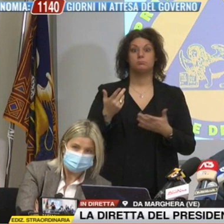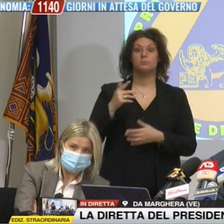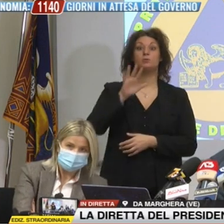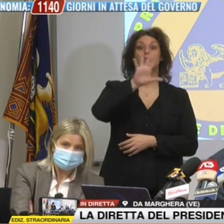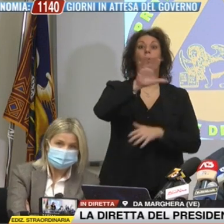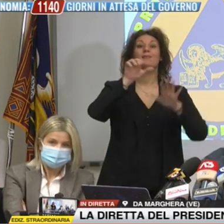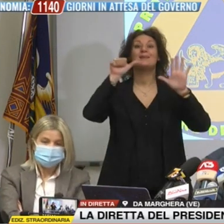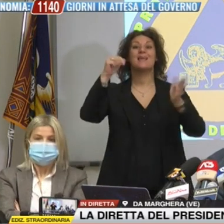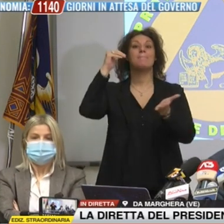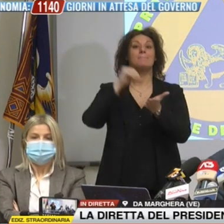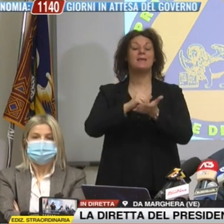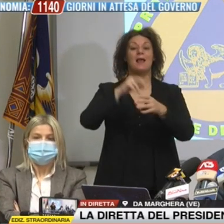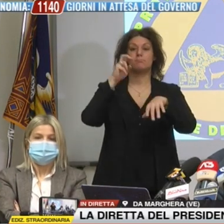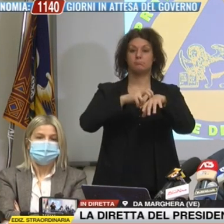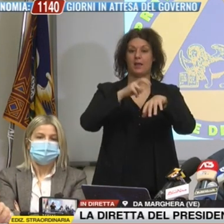Sì.